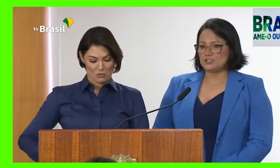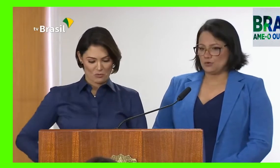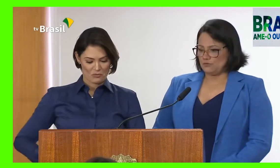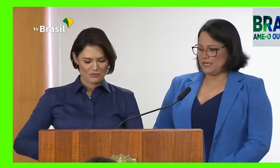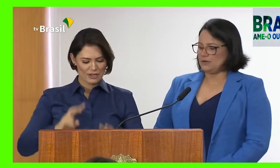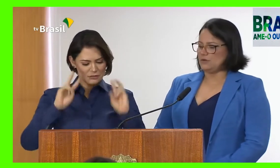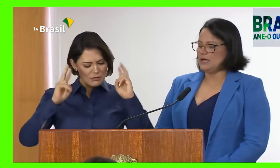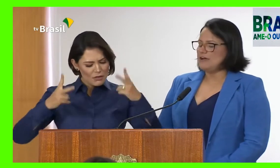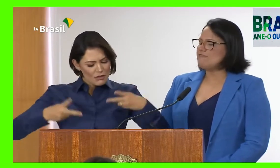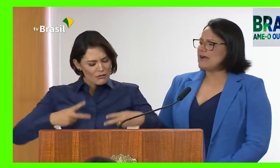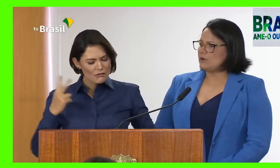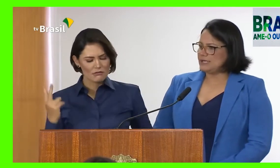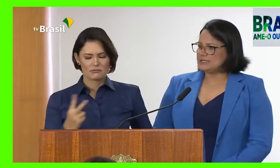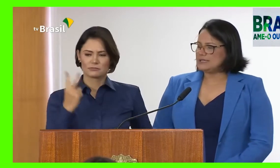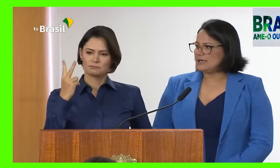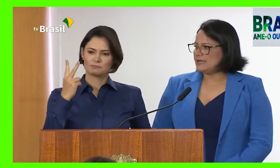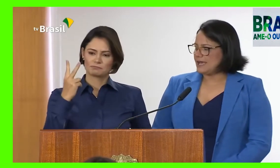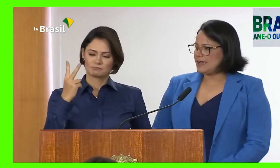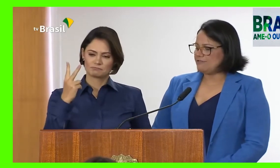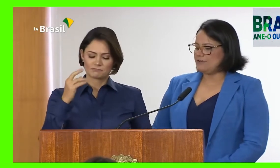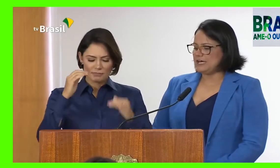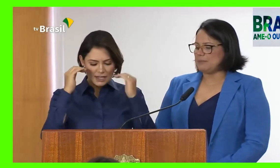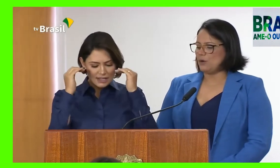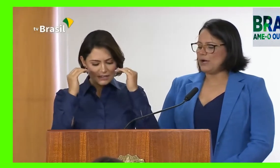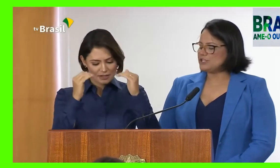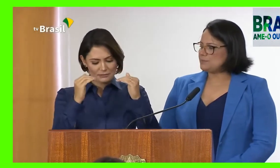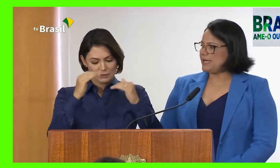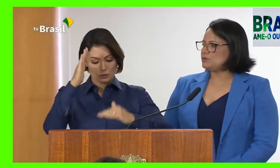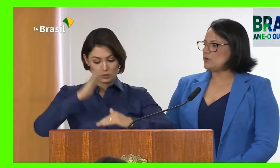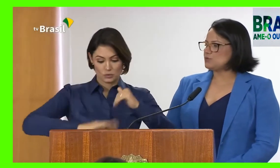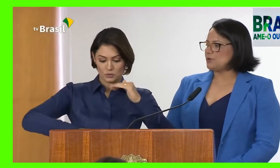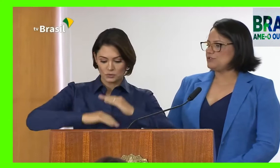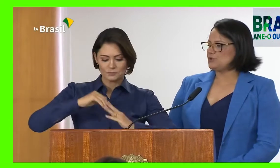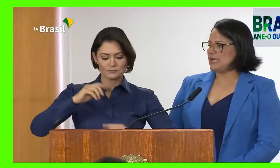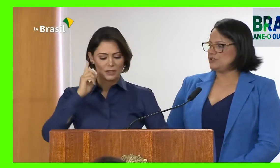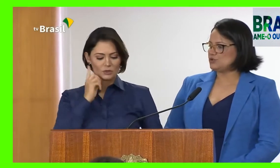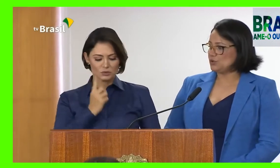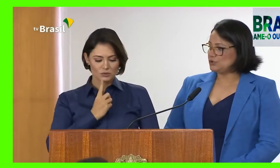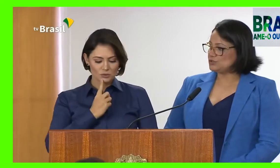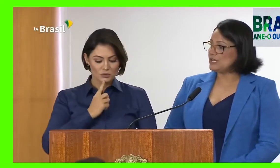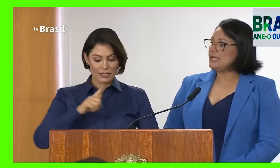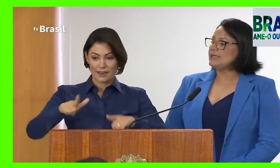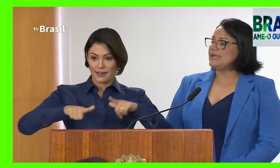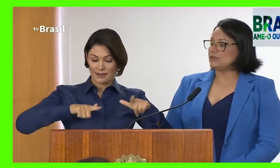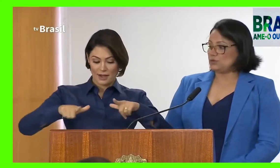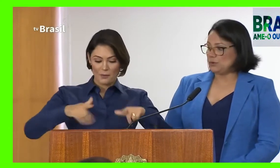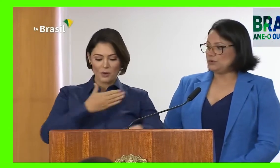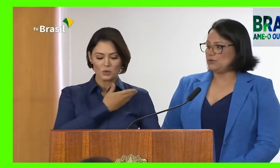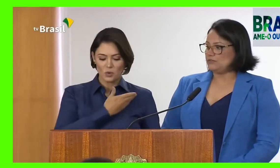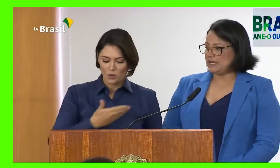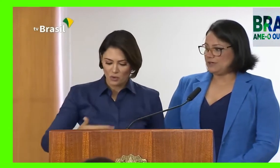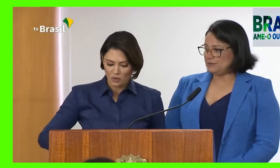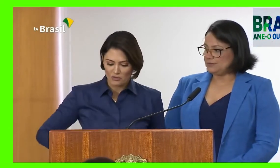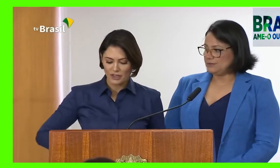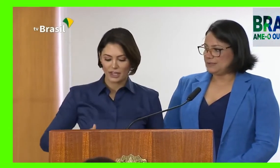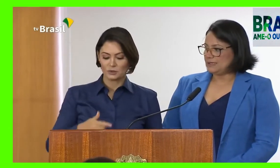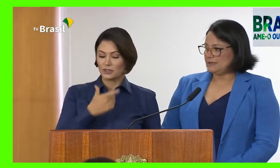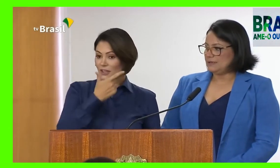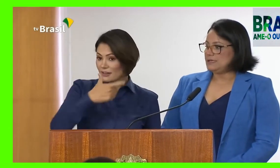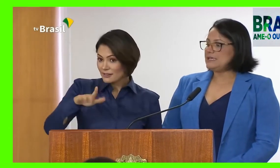Este governo valoriza e reafirma o respeito aos profissionais surdos que atuam no governo e